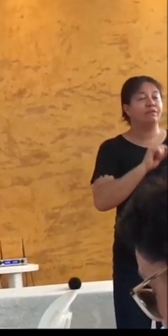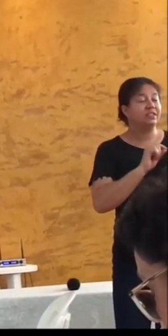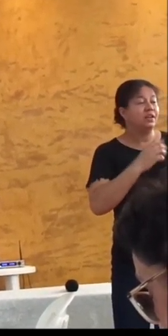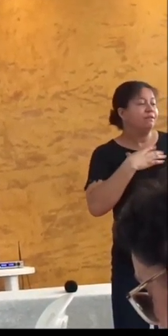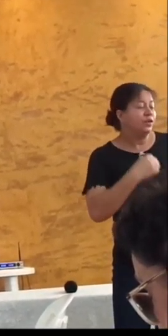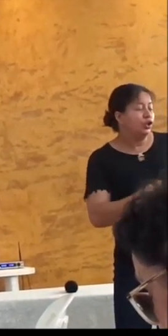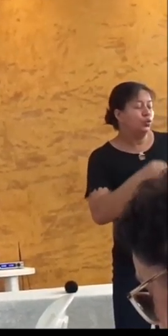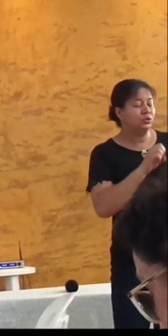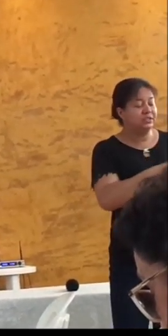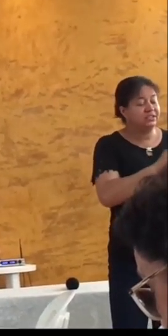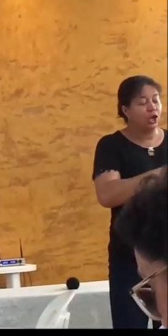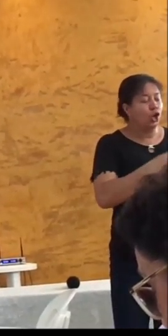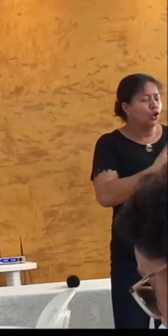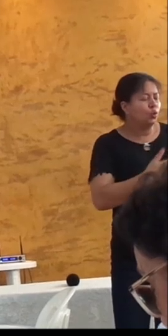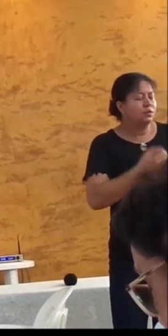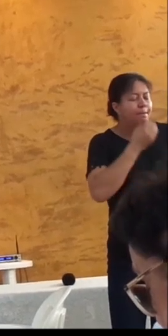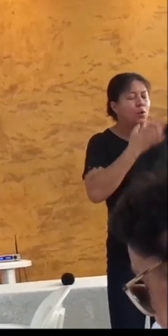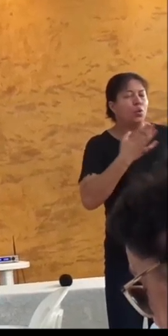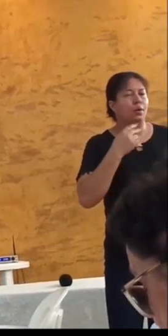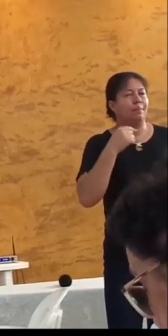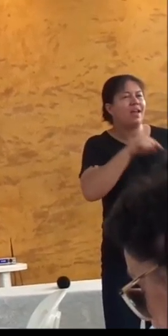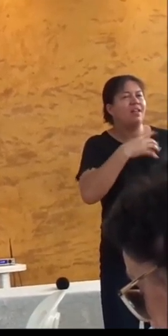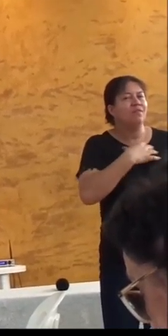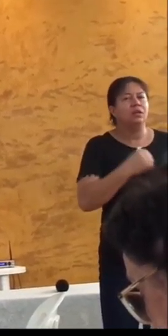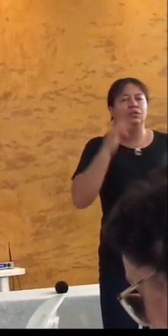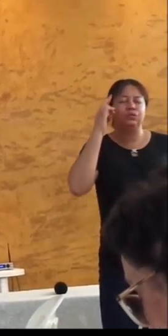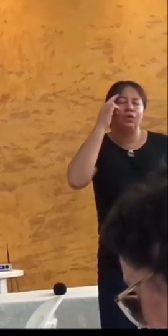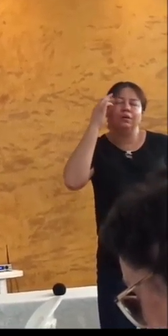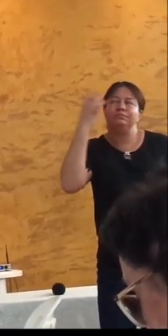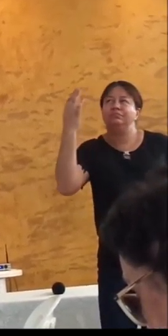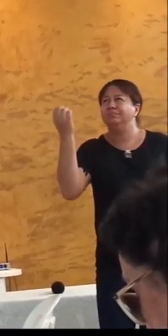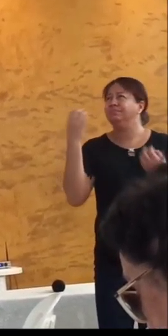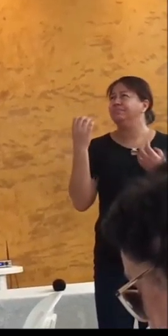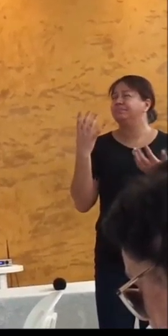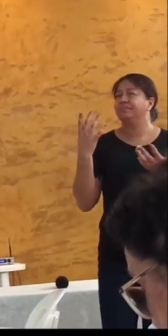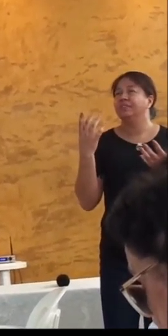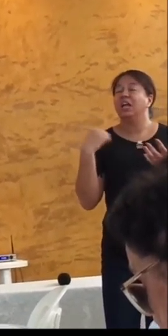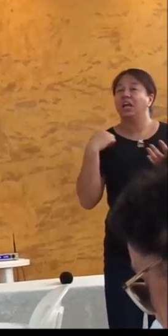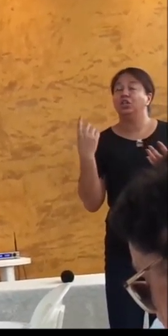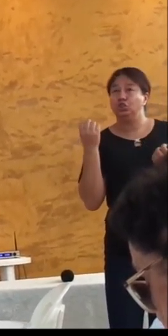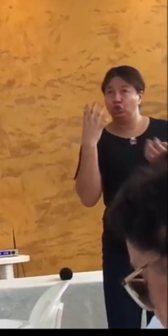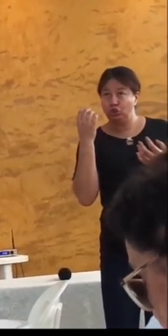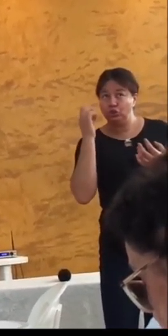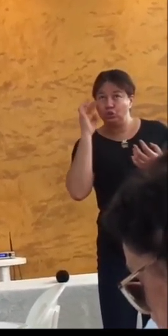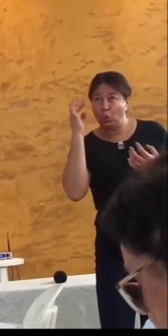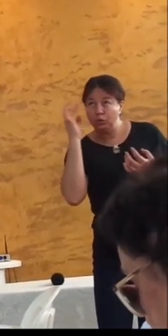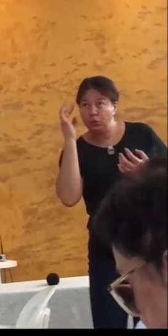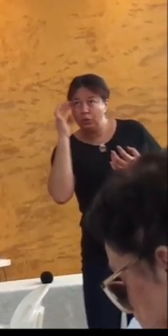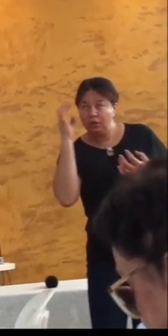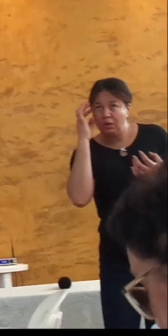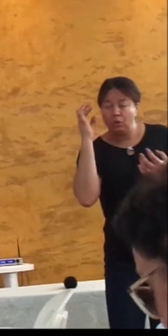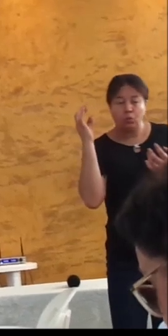a sonhar coisas boas com os nossos filhos, a compartilhar esse sonho com os nossos filhos.